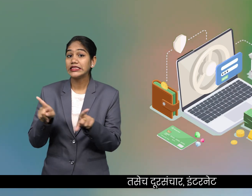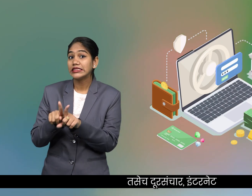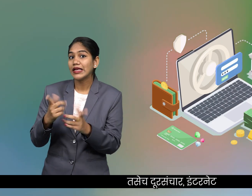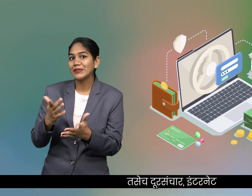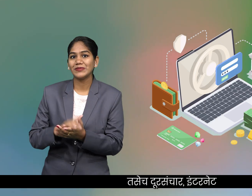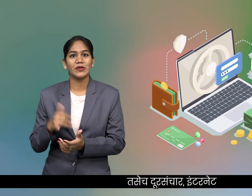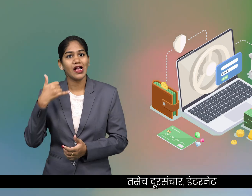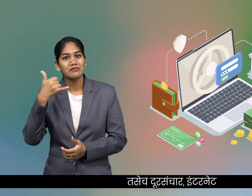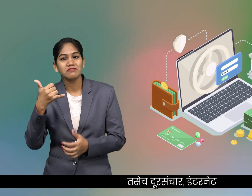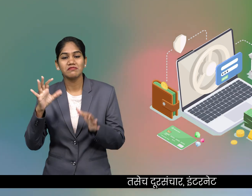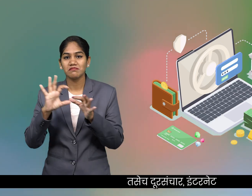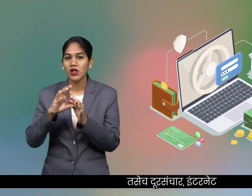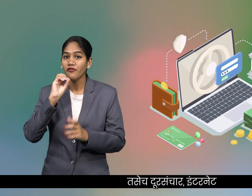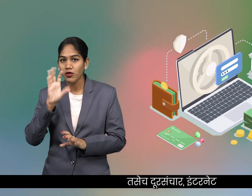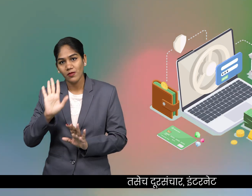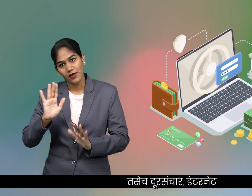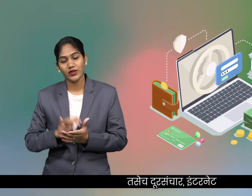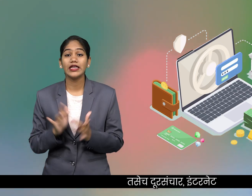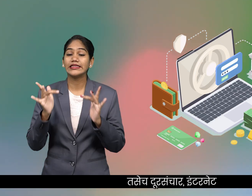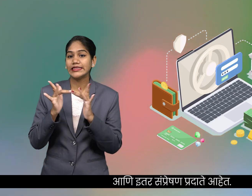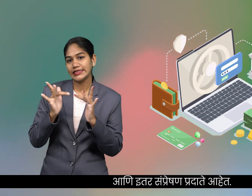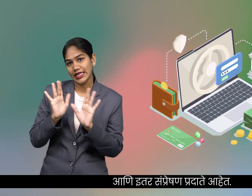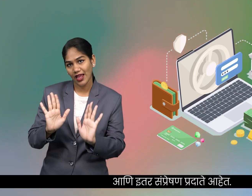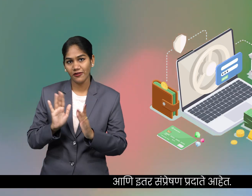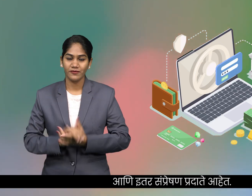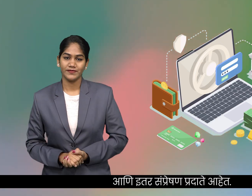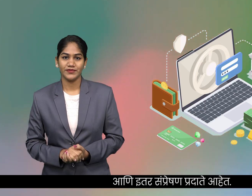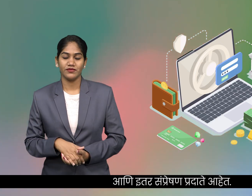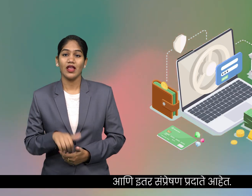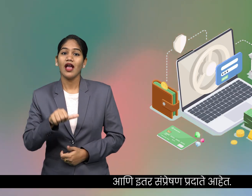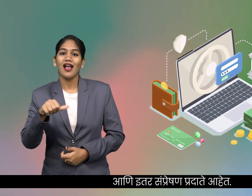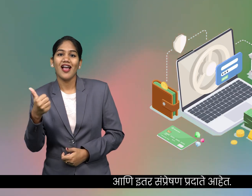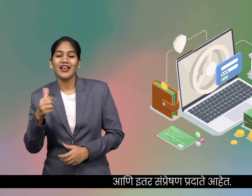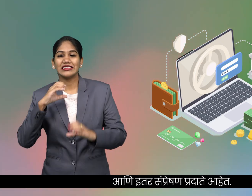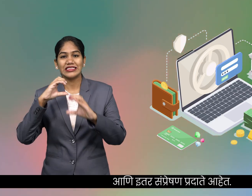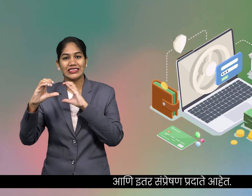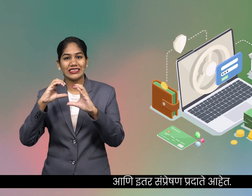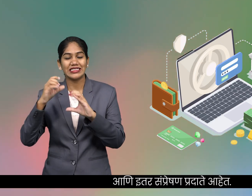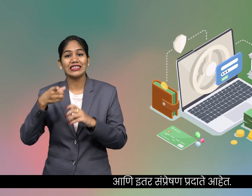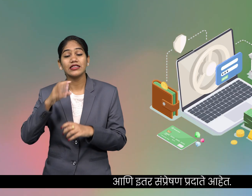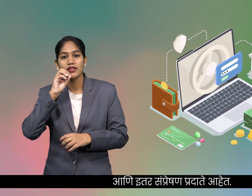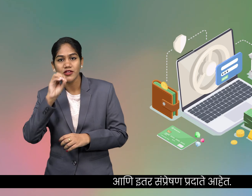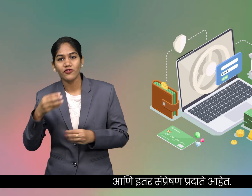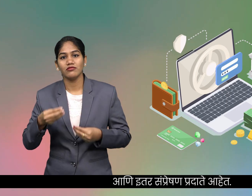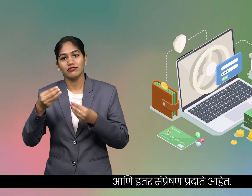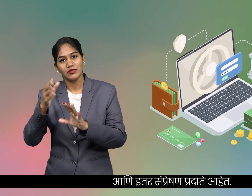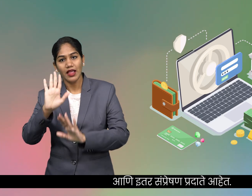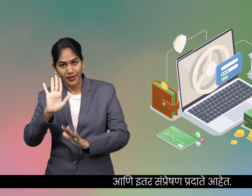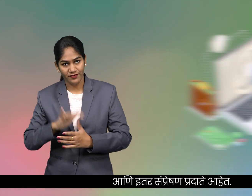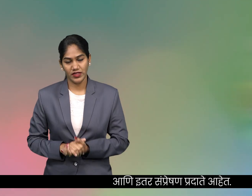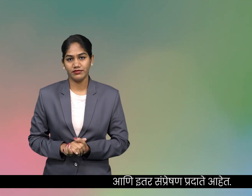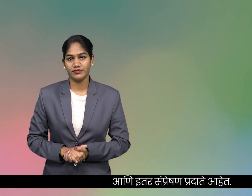तसेच दूरसंचार, इंटरनेट आणि इतर संप्रेषण प्रदाते आहेत.